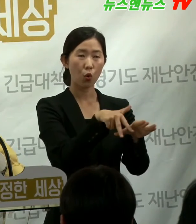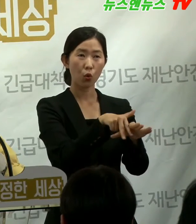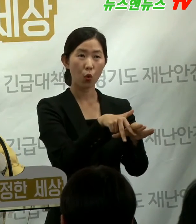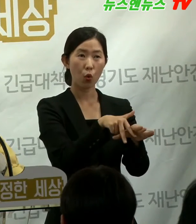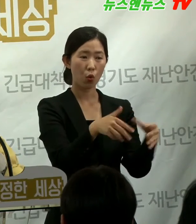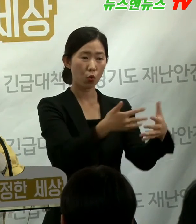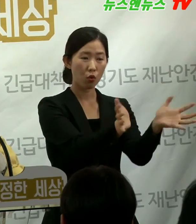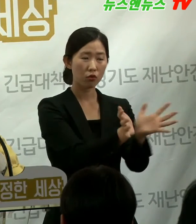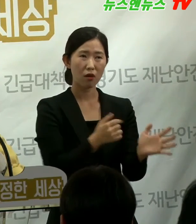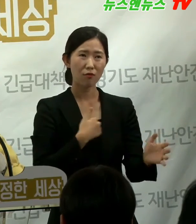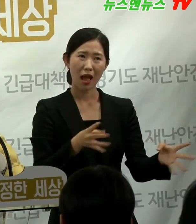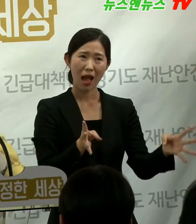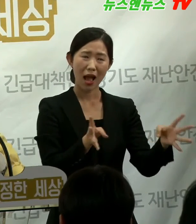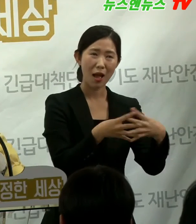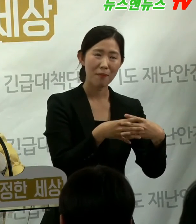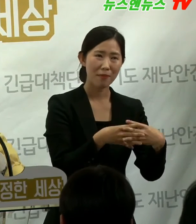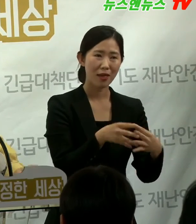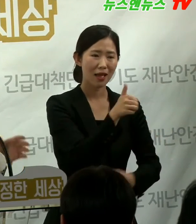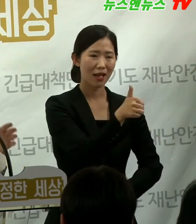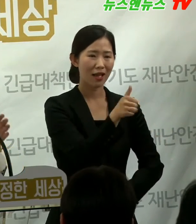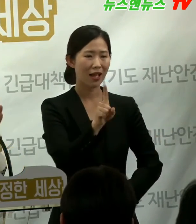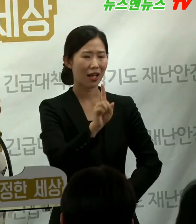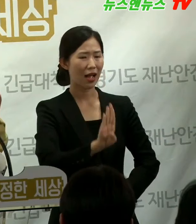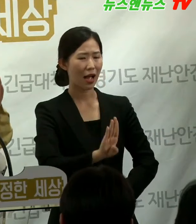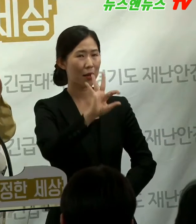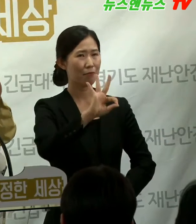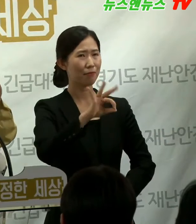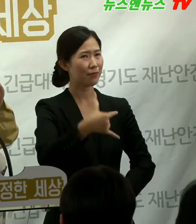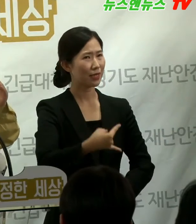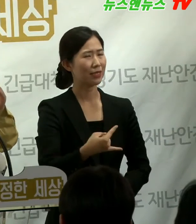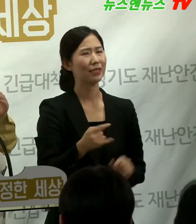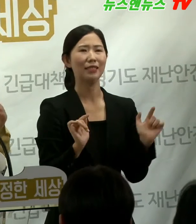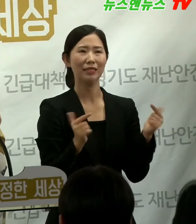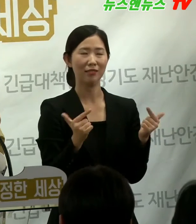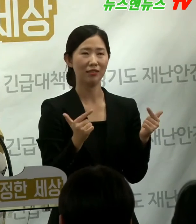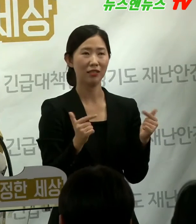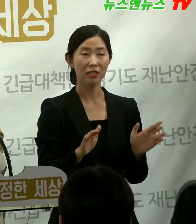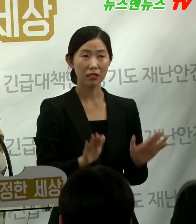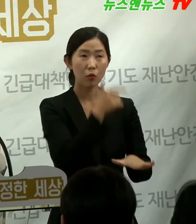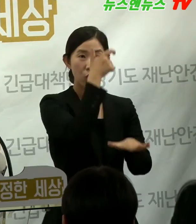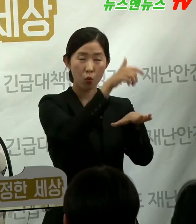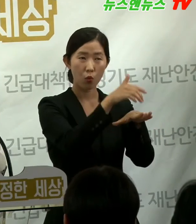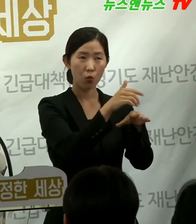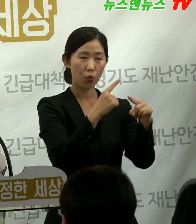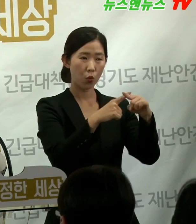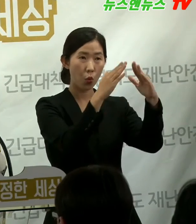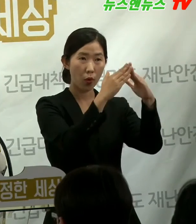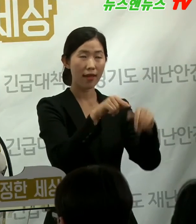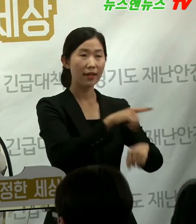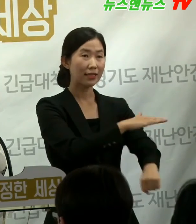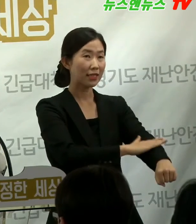써가지고 자꾸 서운해 하시던데 저희가 일단 그러면 교회에서 지금 하고 있는 잘하고 있는